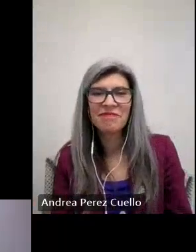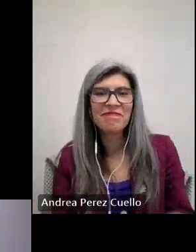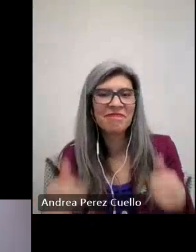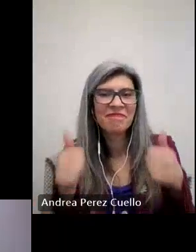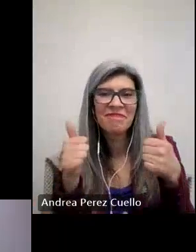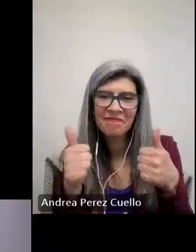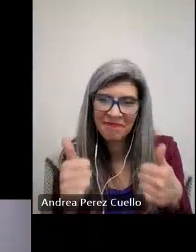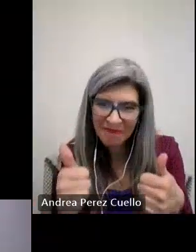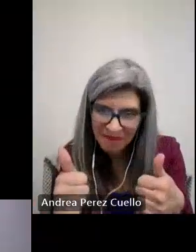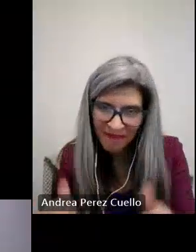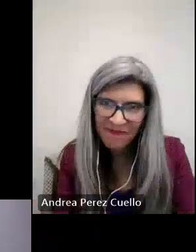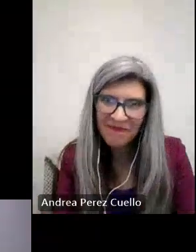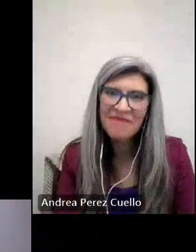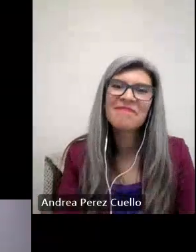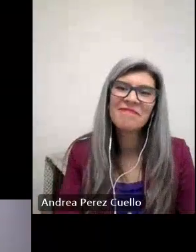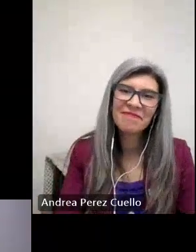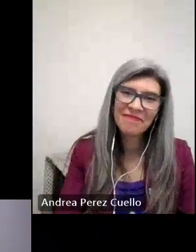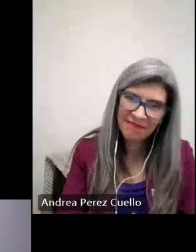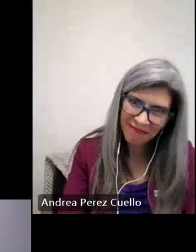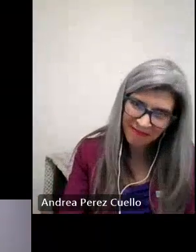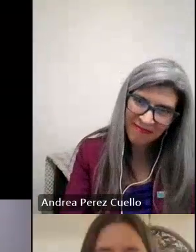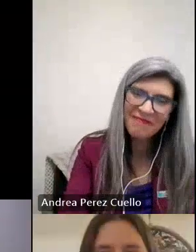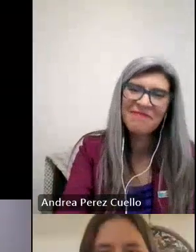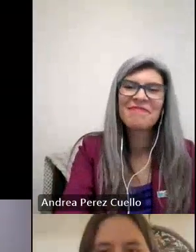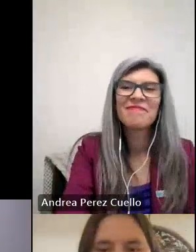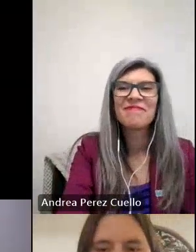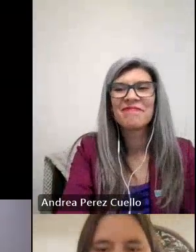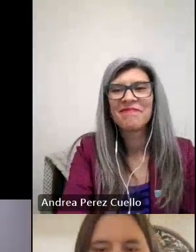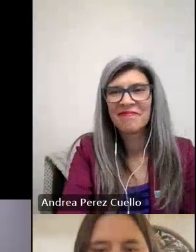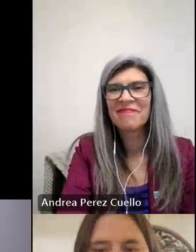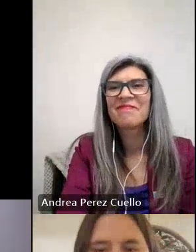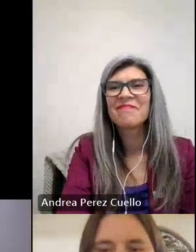Eso, nada más. Eso quería contar mi experiencia.